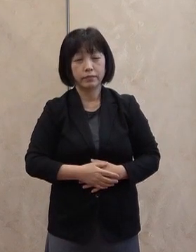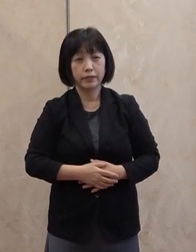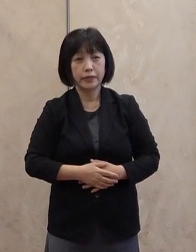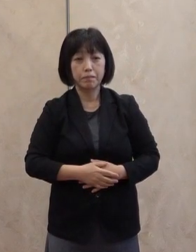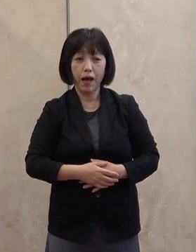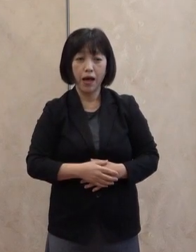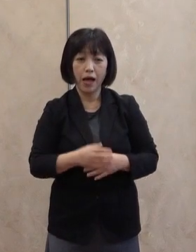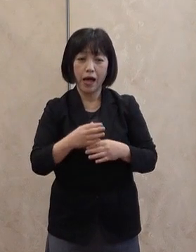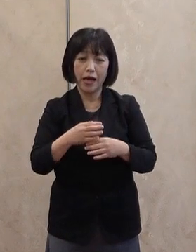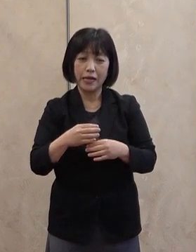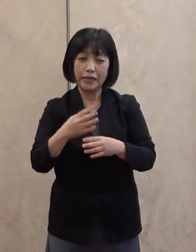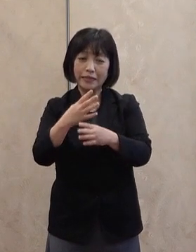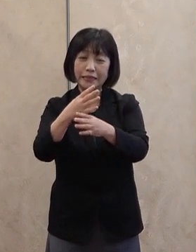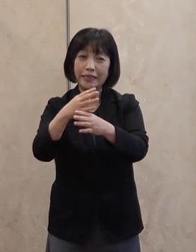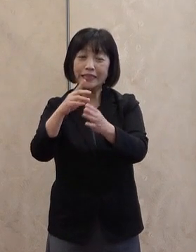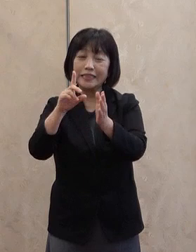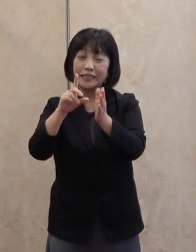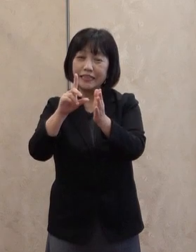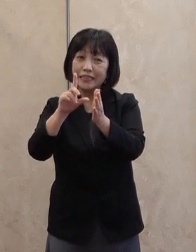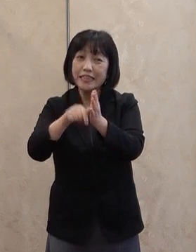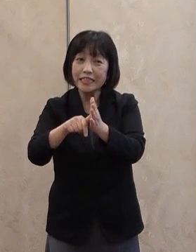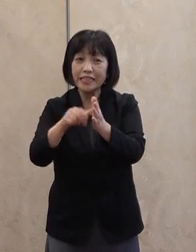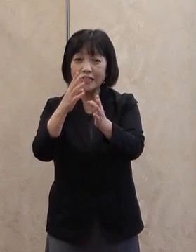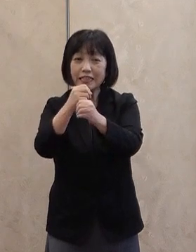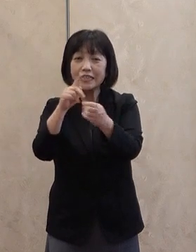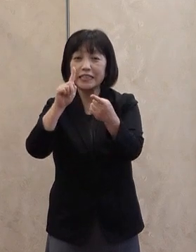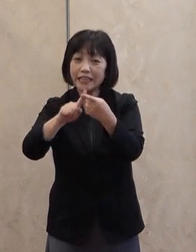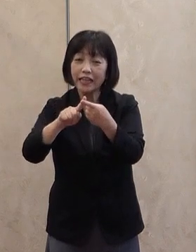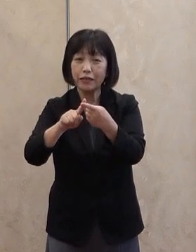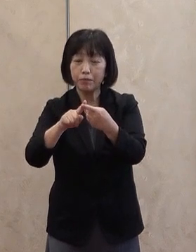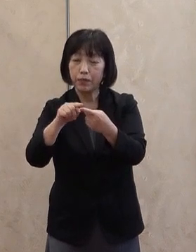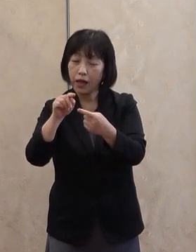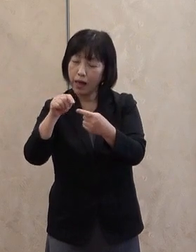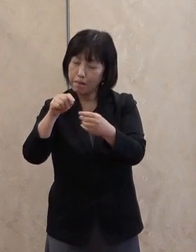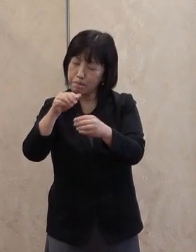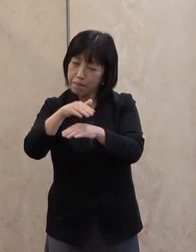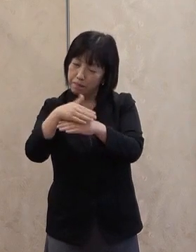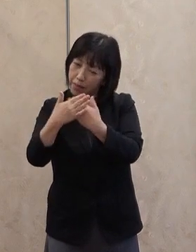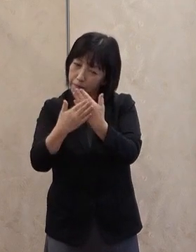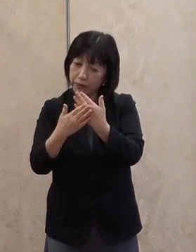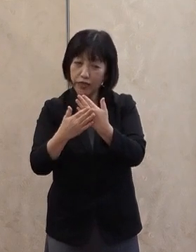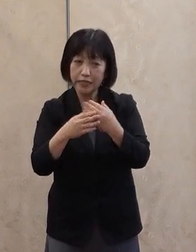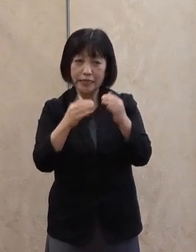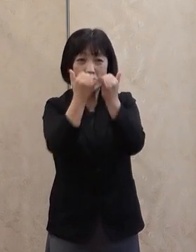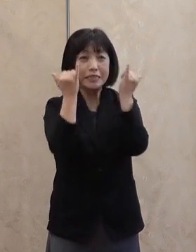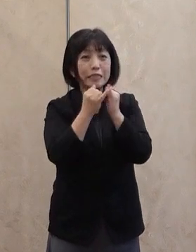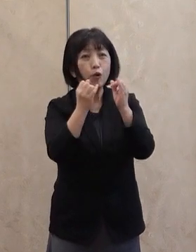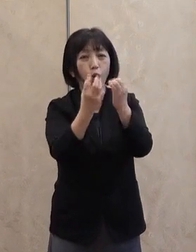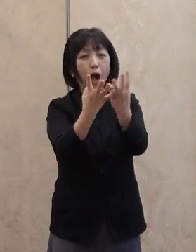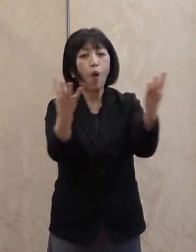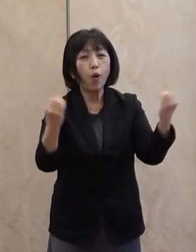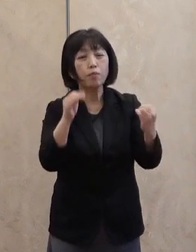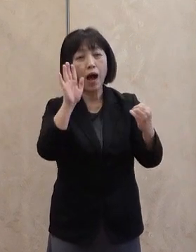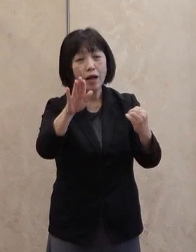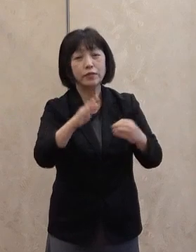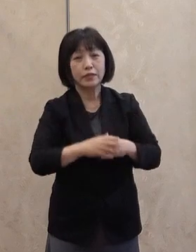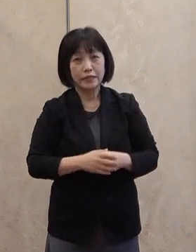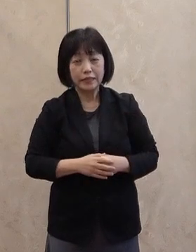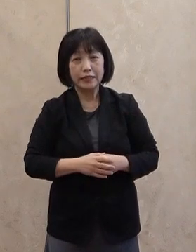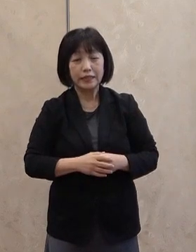時期的な評価とすれば、当然人口が多いというところもあると思いますけれども、福岡と